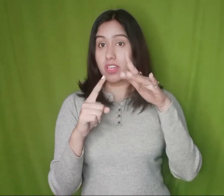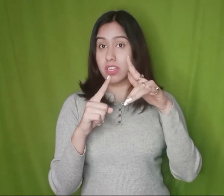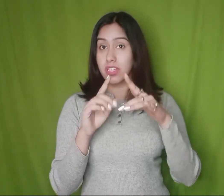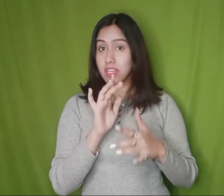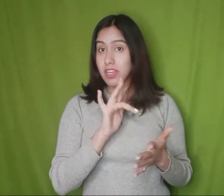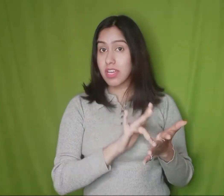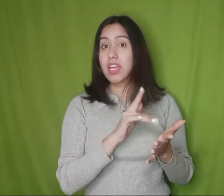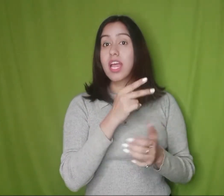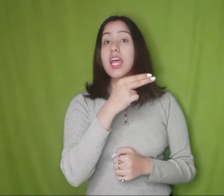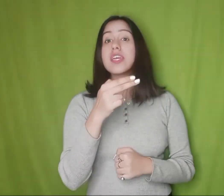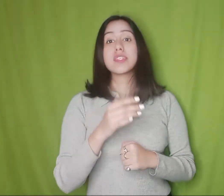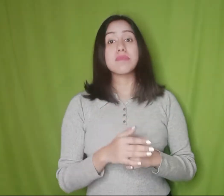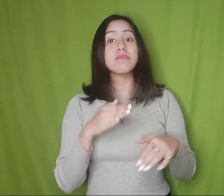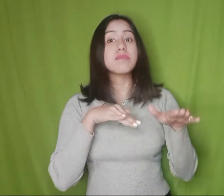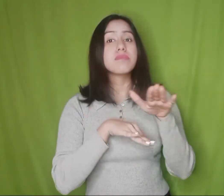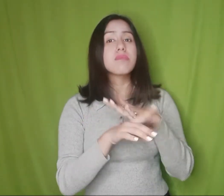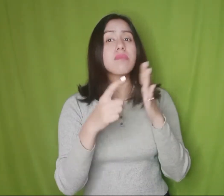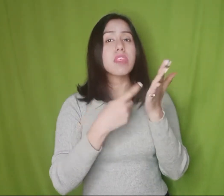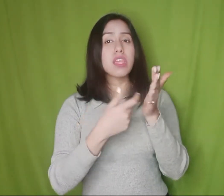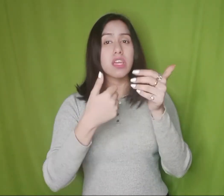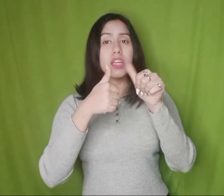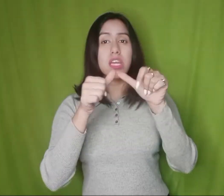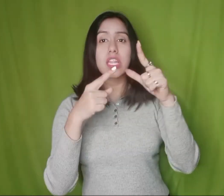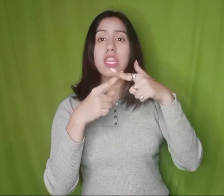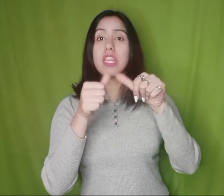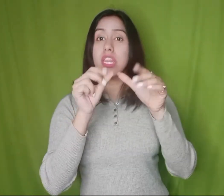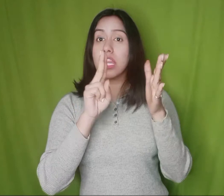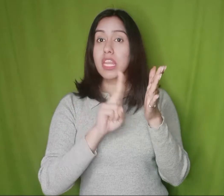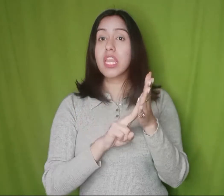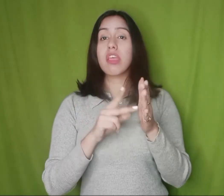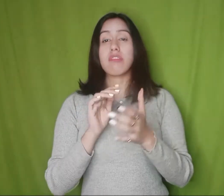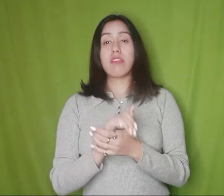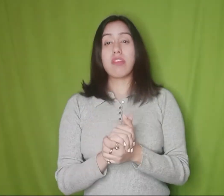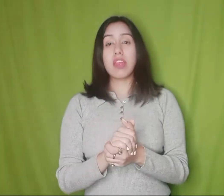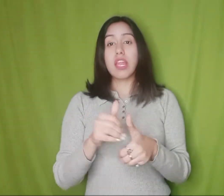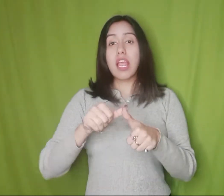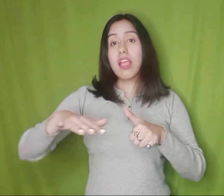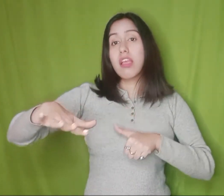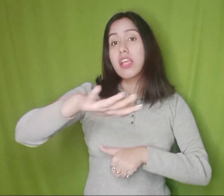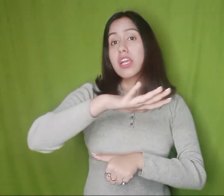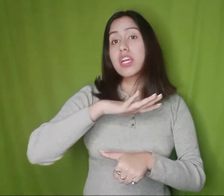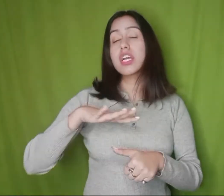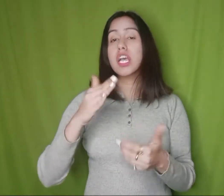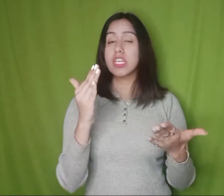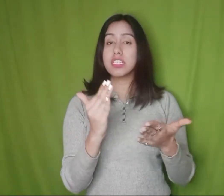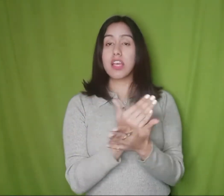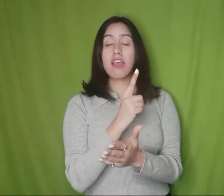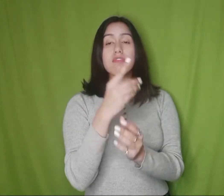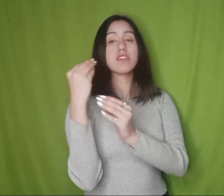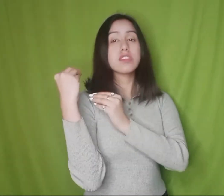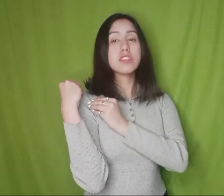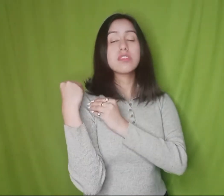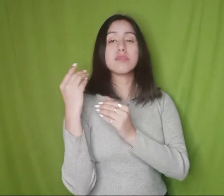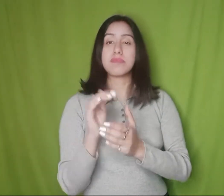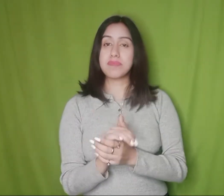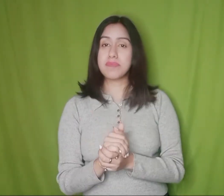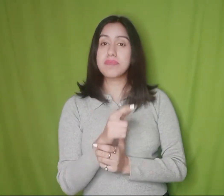बसाया। उस समय मेरता के राणा राव डूडा जी थे। उनके छोटे बेटे रतन सिंह के हाथ सरहद की सुरक्षा